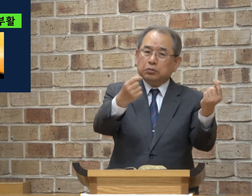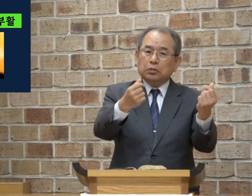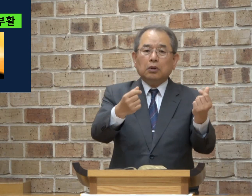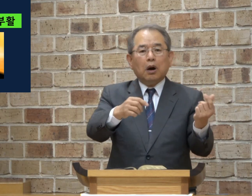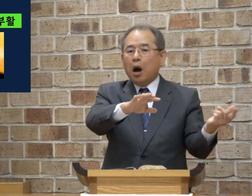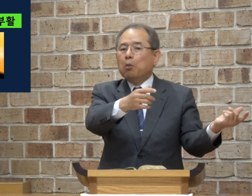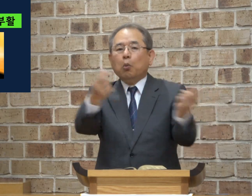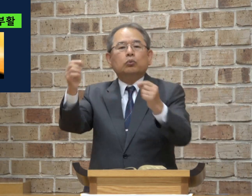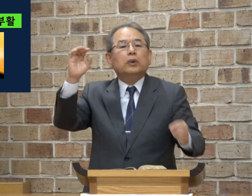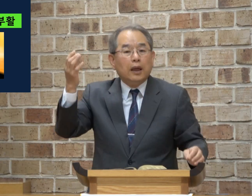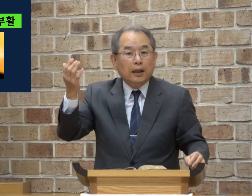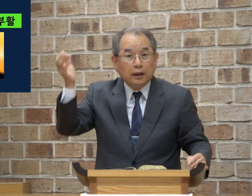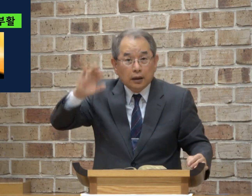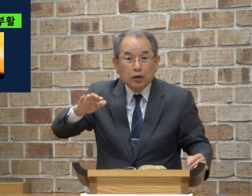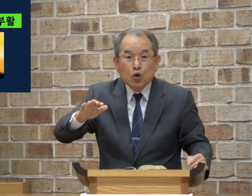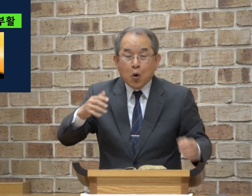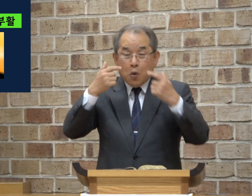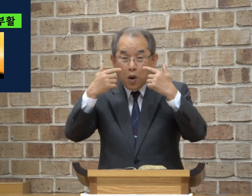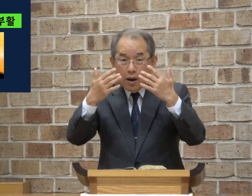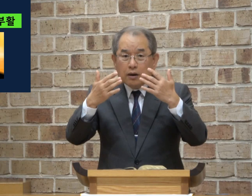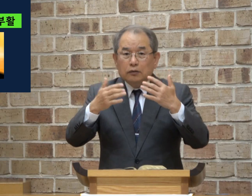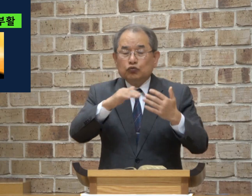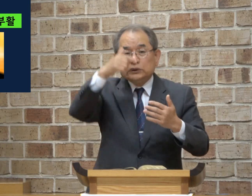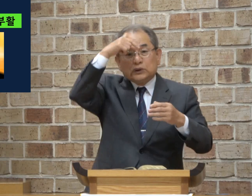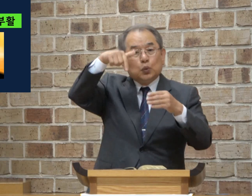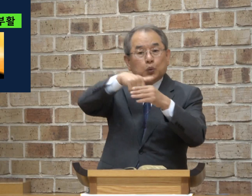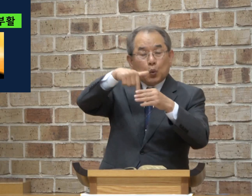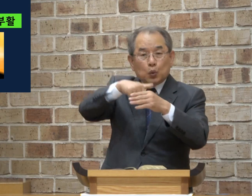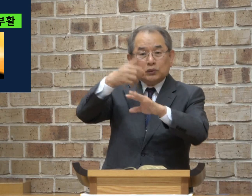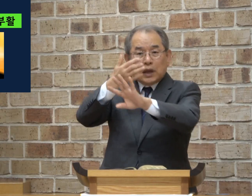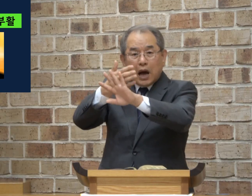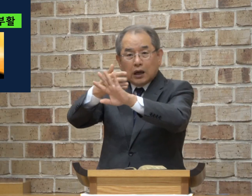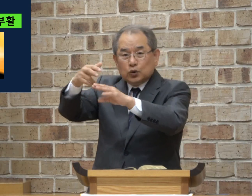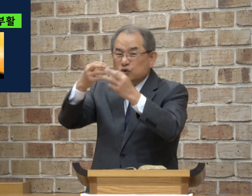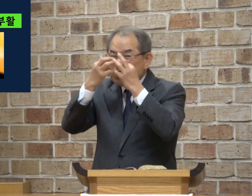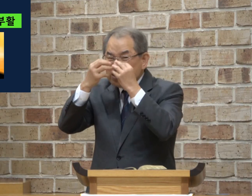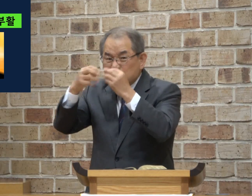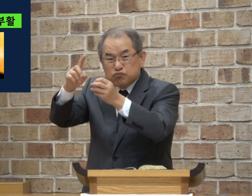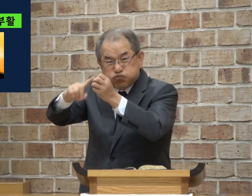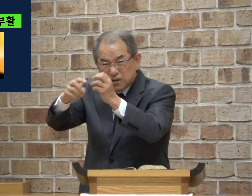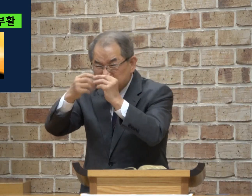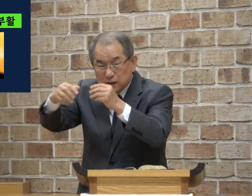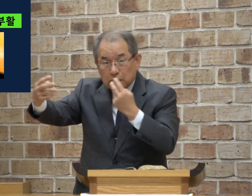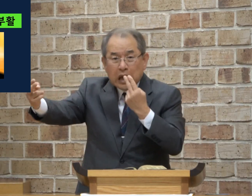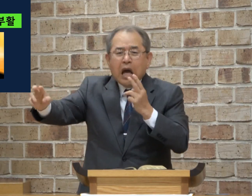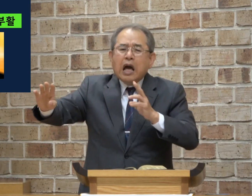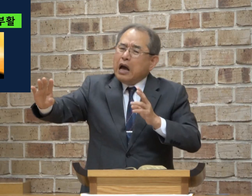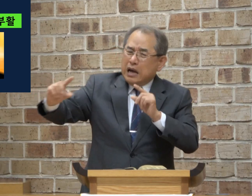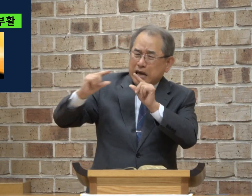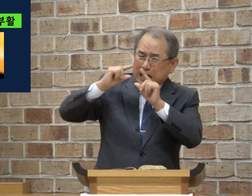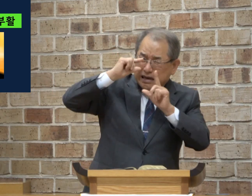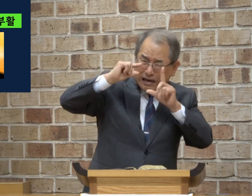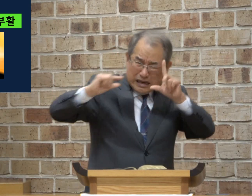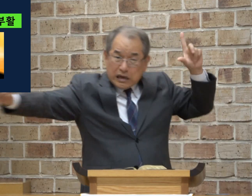다른 세상 종교와 다른 것이 없습니다. 그러나 우리에게 다른 것은 기독교와 다른 세상의 종교와 비교할 수 없는